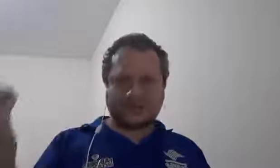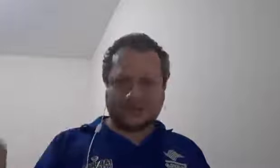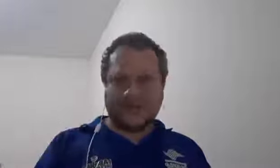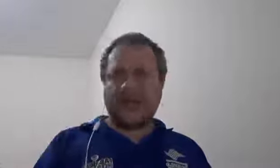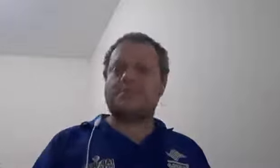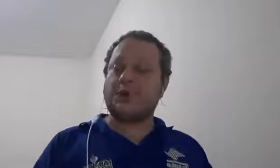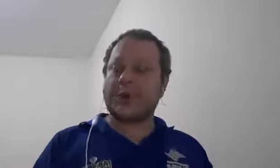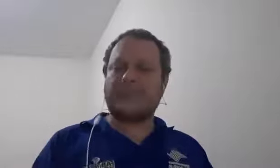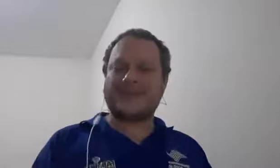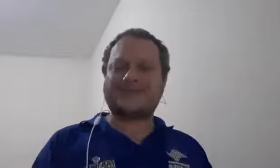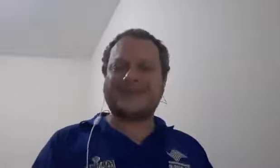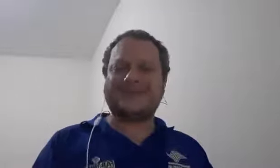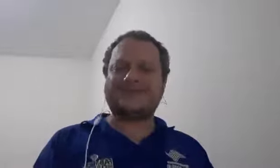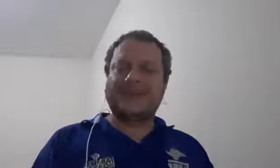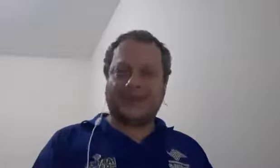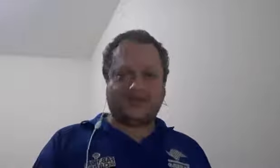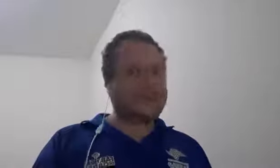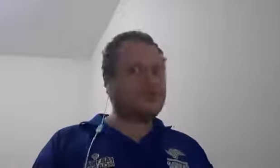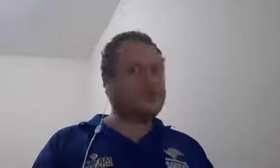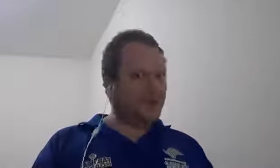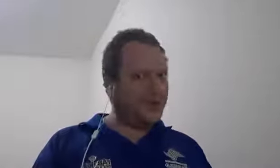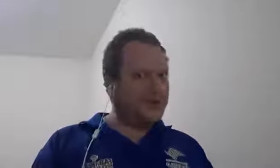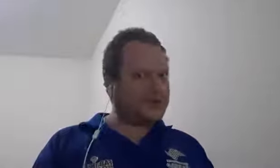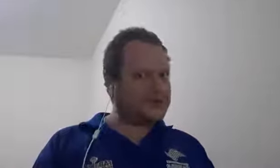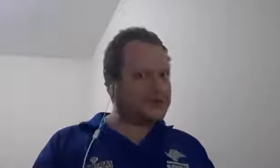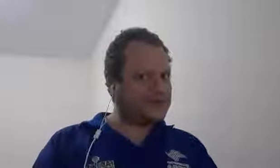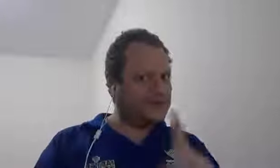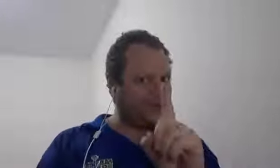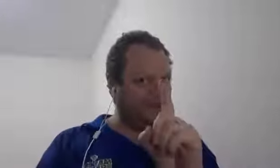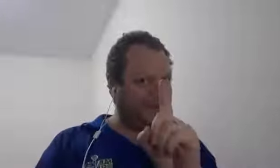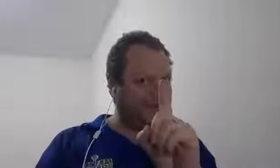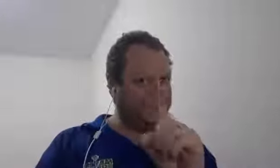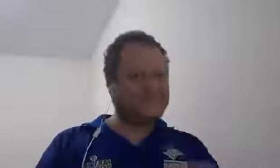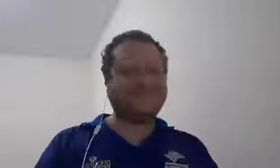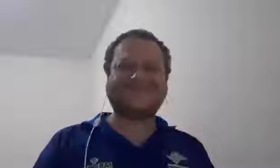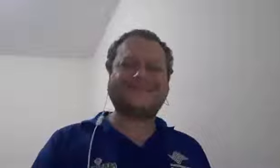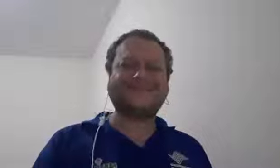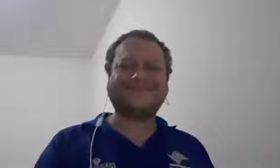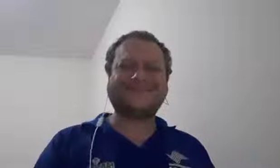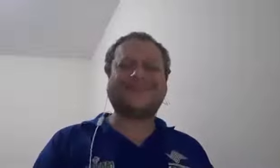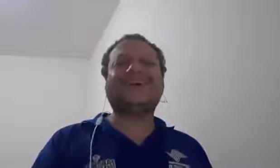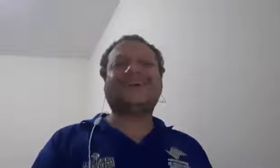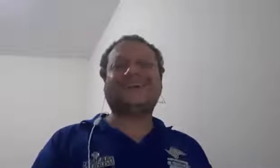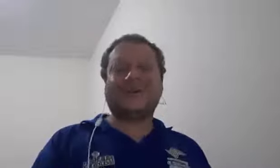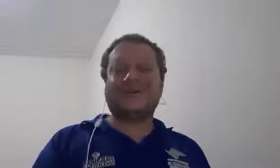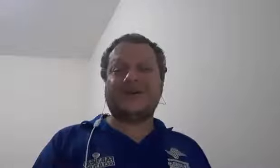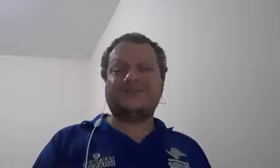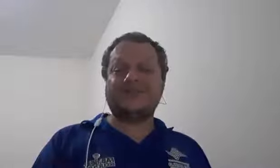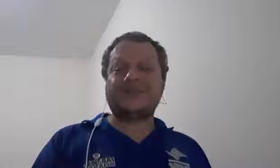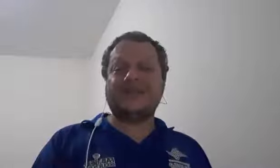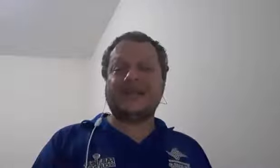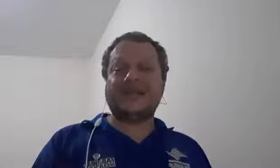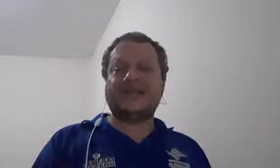diferente, legal, bora compartilhar. Esses são os que eu conheço. Tudo bem? E agora vamos para a